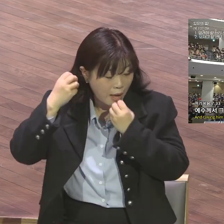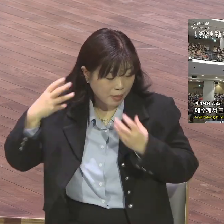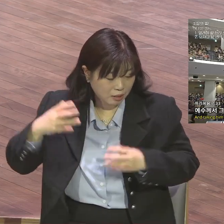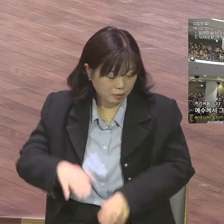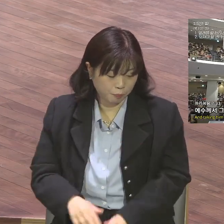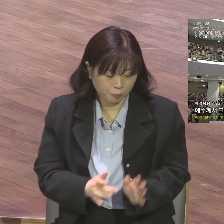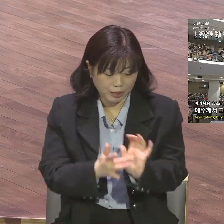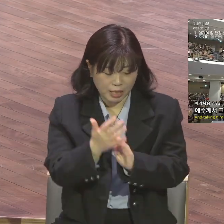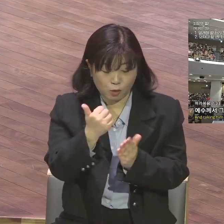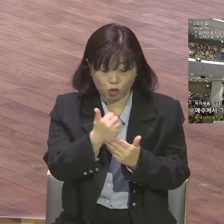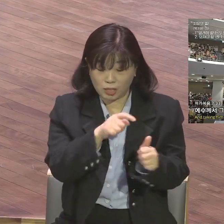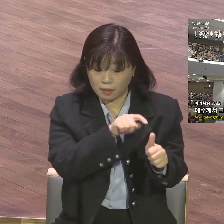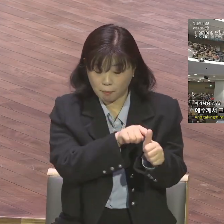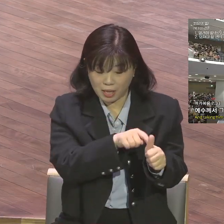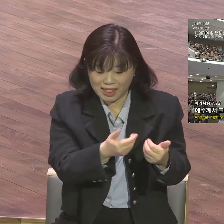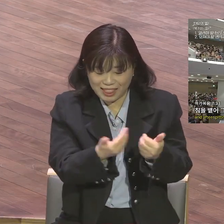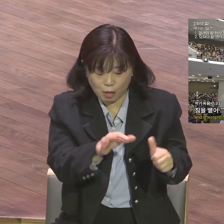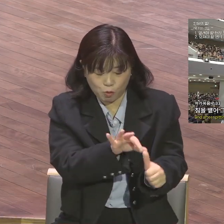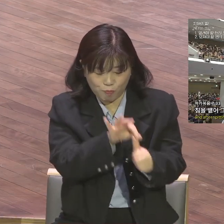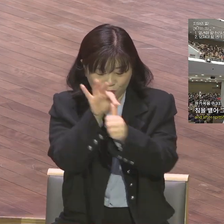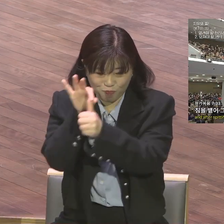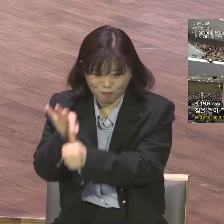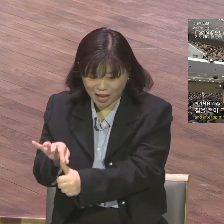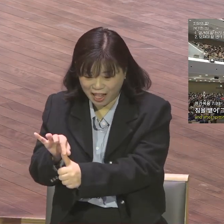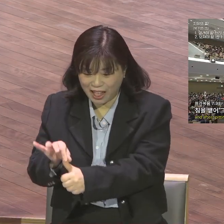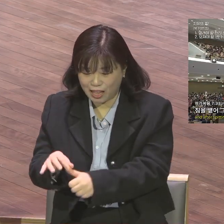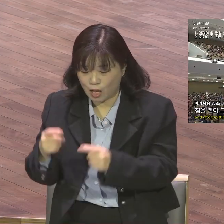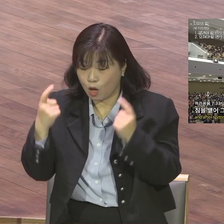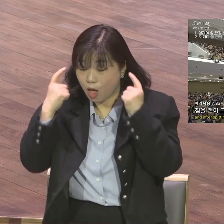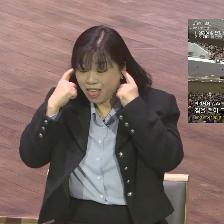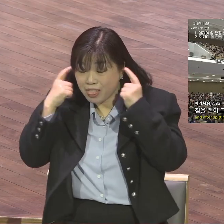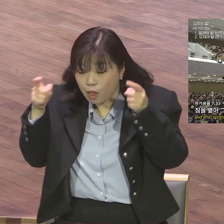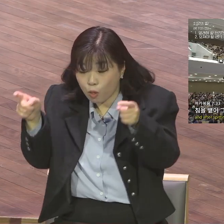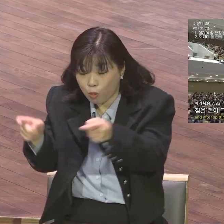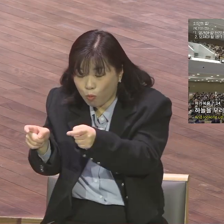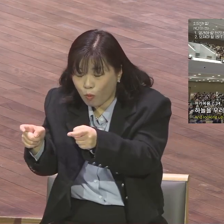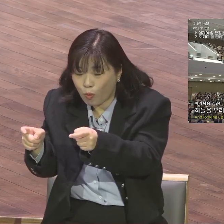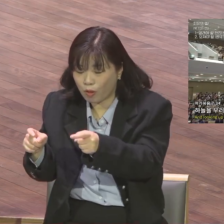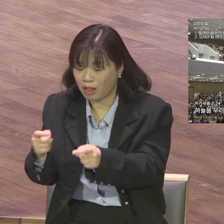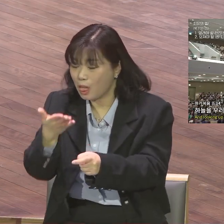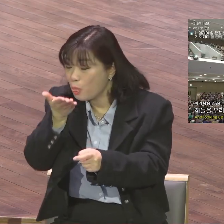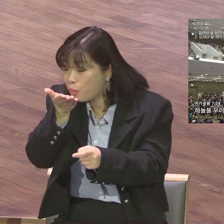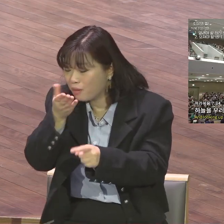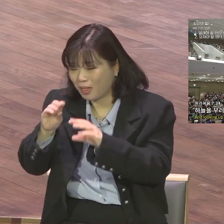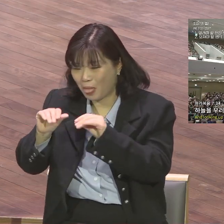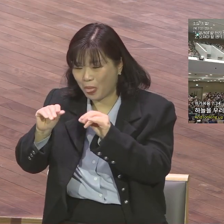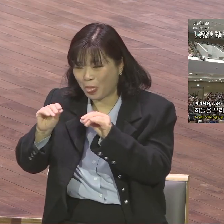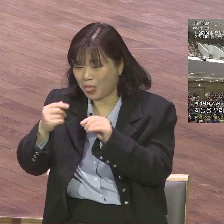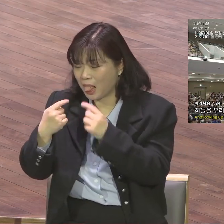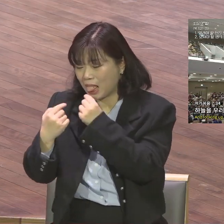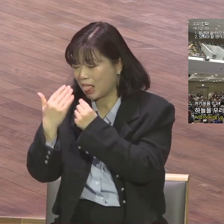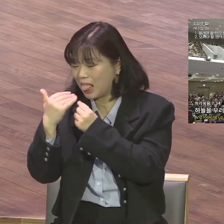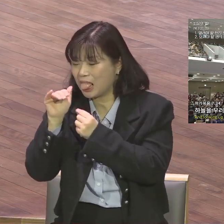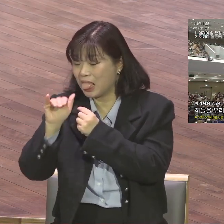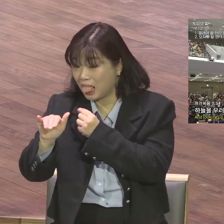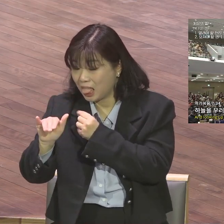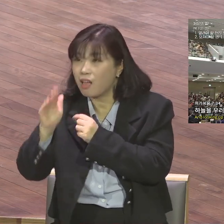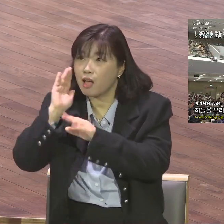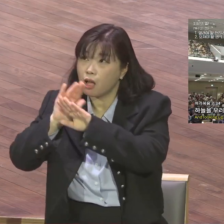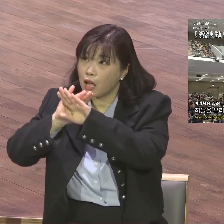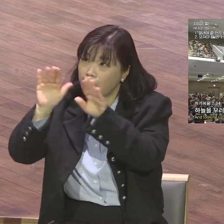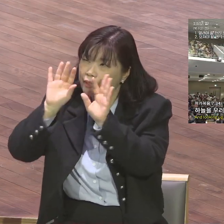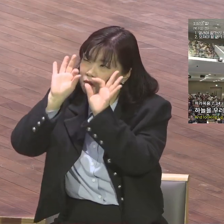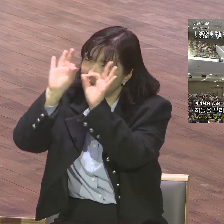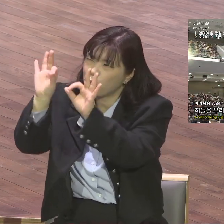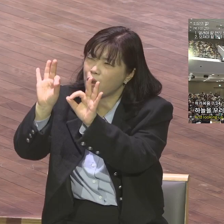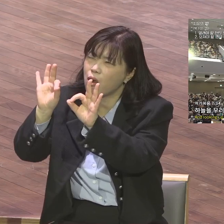떠나서 손가락을 그의 양귀에 넣고 침을 뱉어 그의 혀에 손을 대니 하늘 대시시며 하늘을 우르르